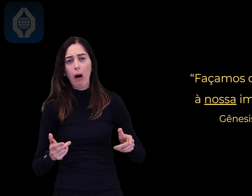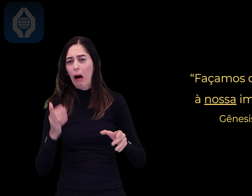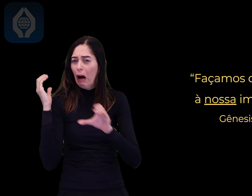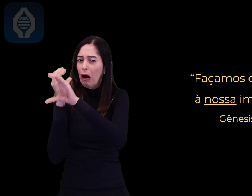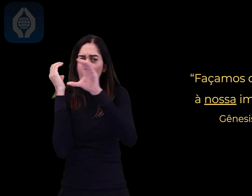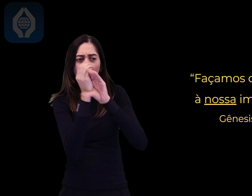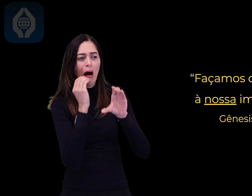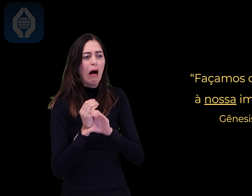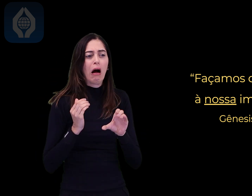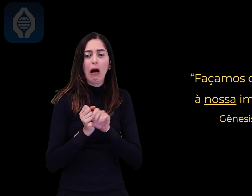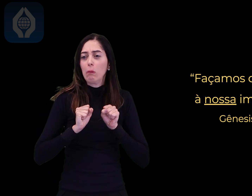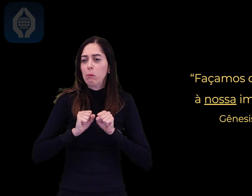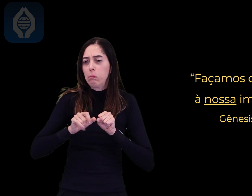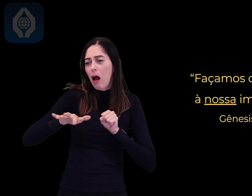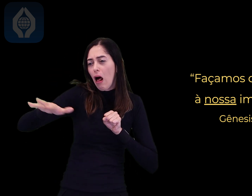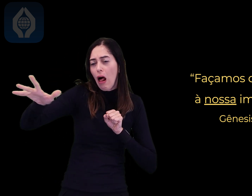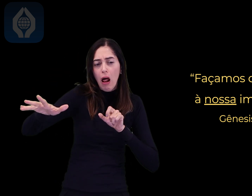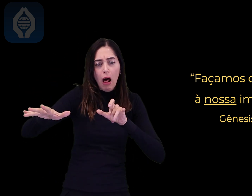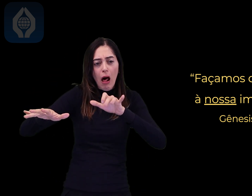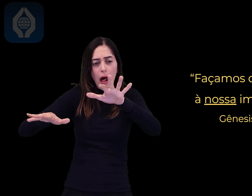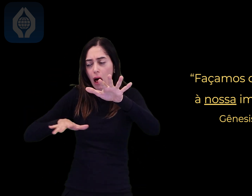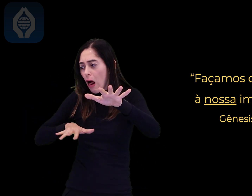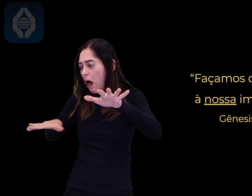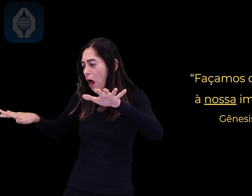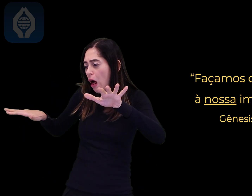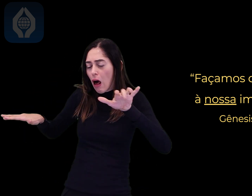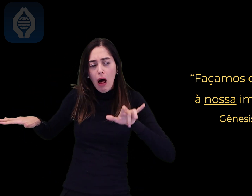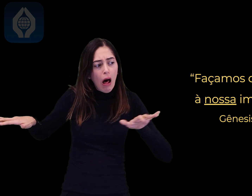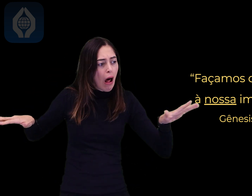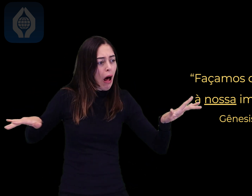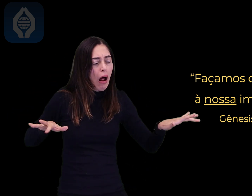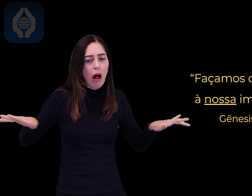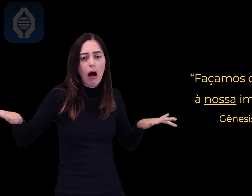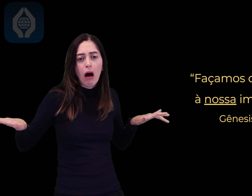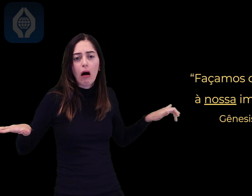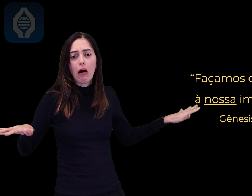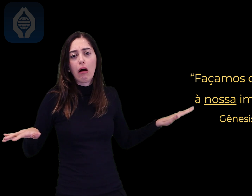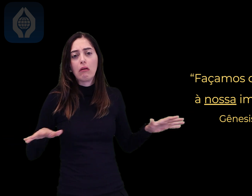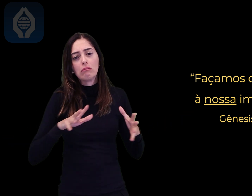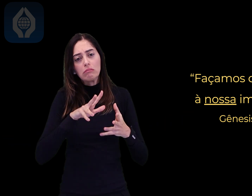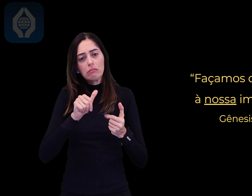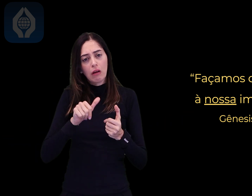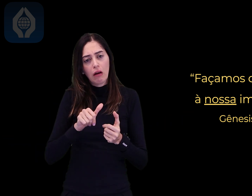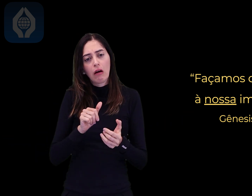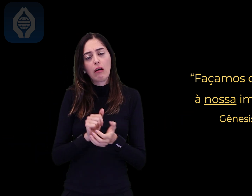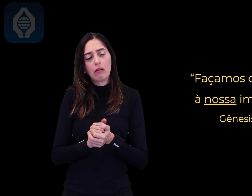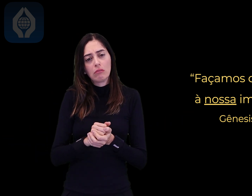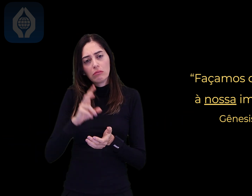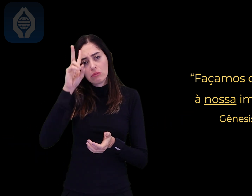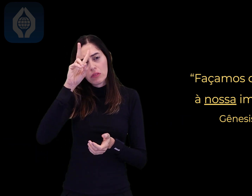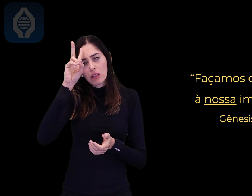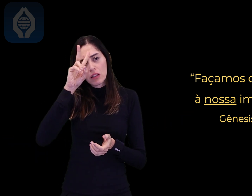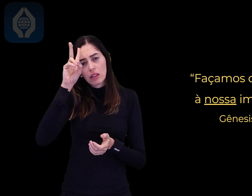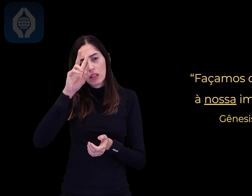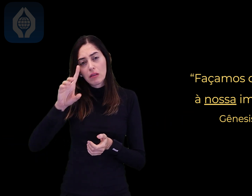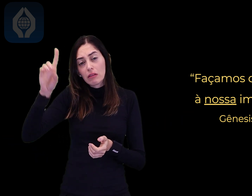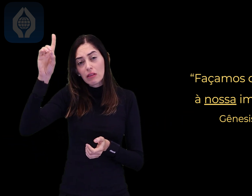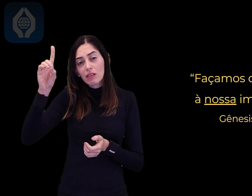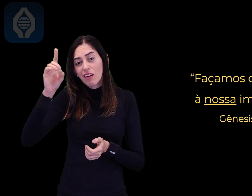Nota: você se lembra do que Deus disse no princípio? Façamos o homem à nossa imagem, em